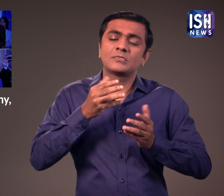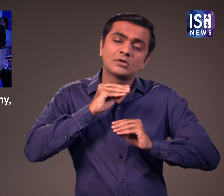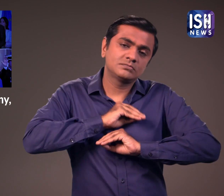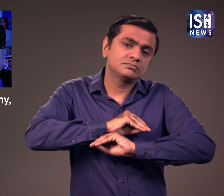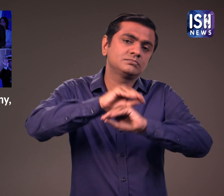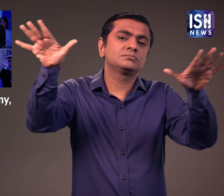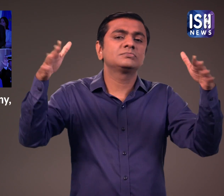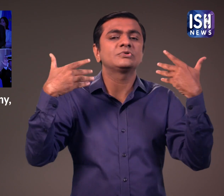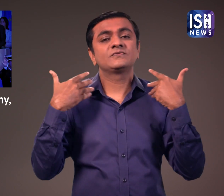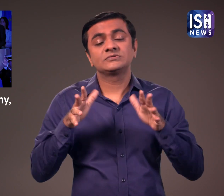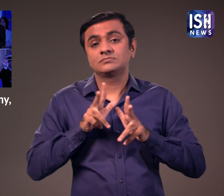पर जाएंगे